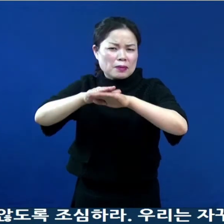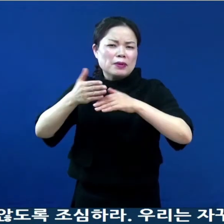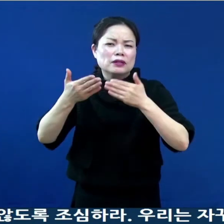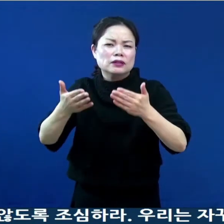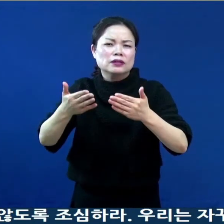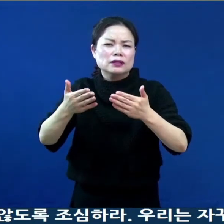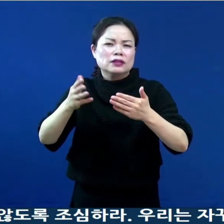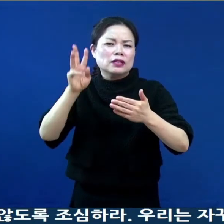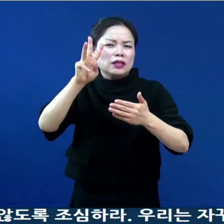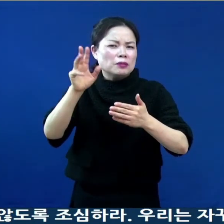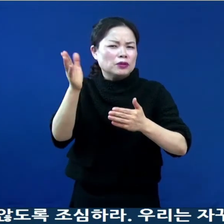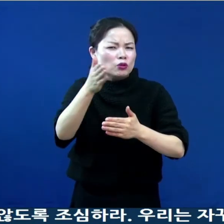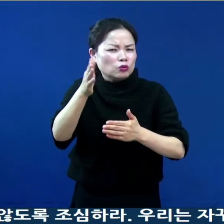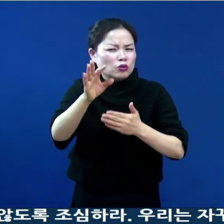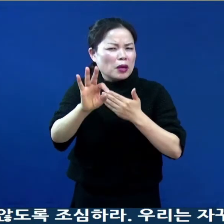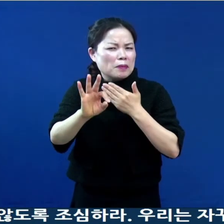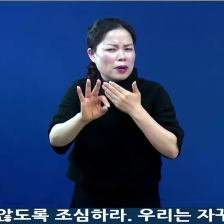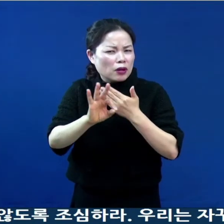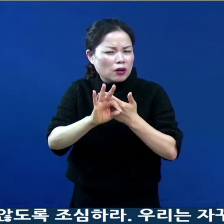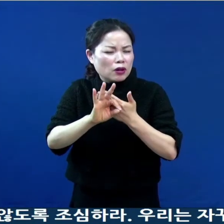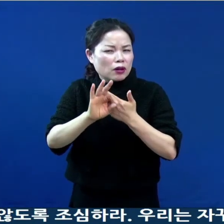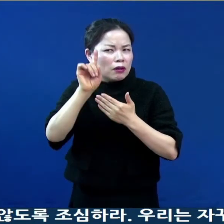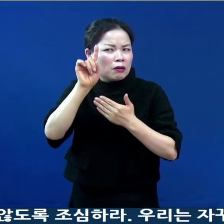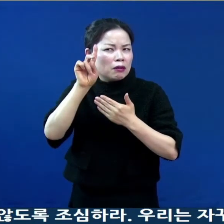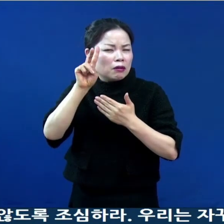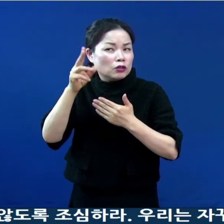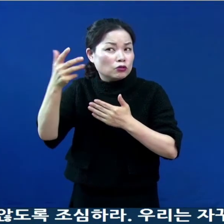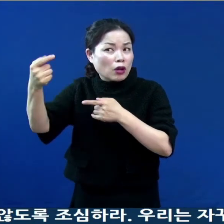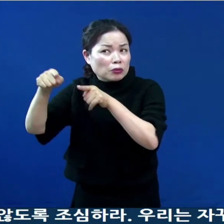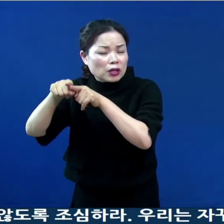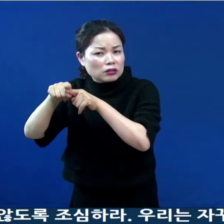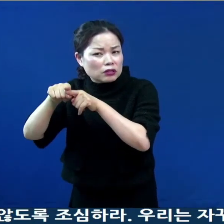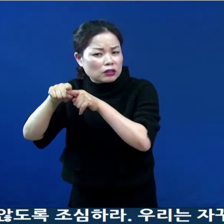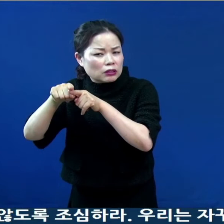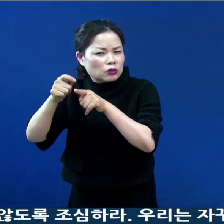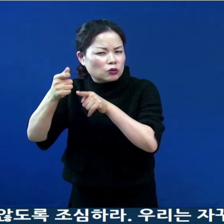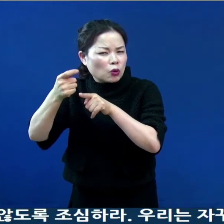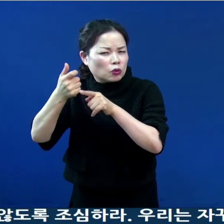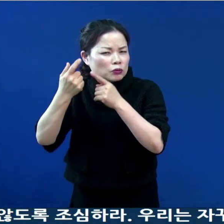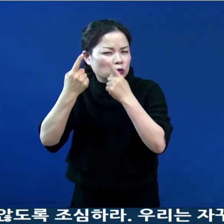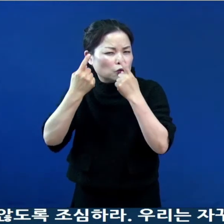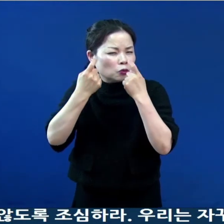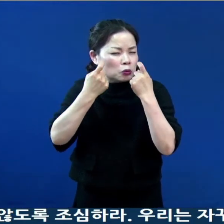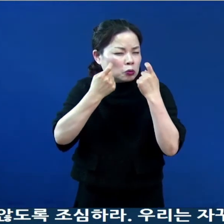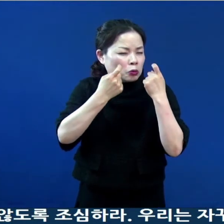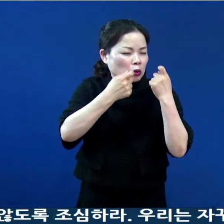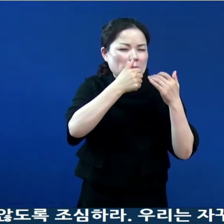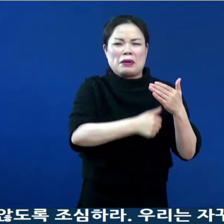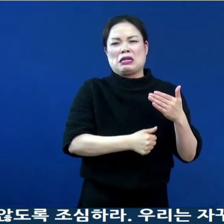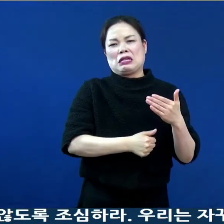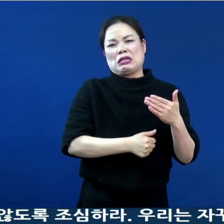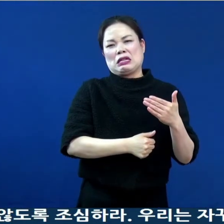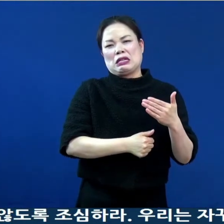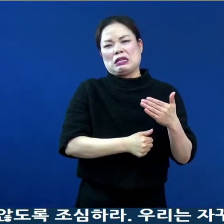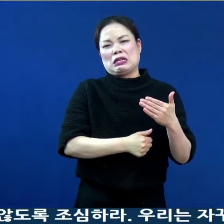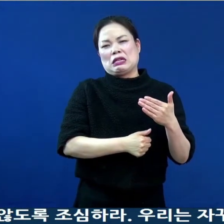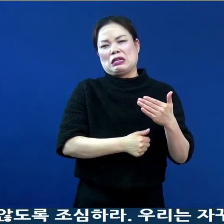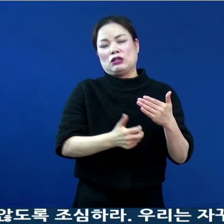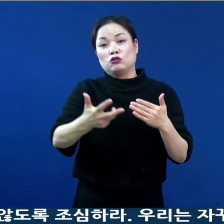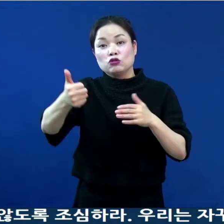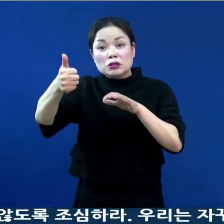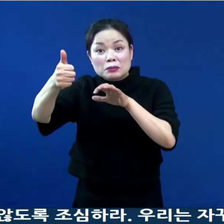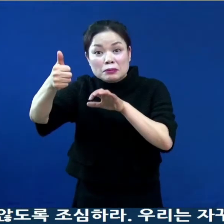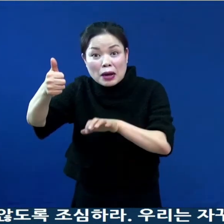게 3일쯤 되면 우리가 주님 앞에 붙어 있는 것 같은데 슬쩍 슬며시 빠져나가 있어요. 이것을 주님